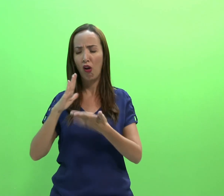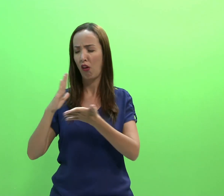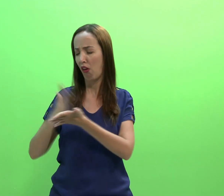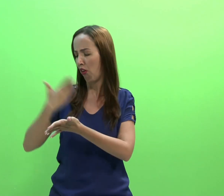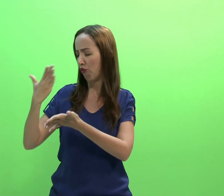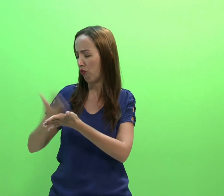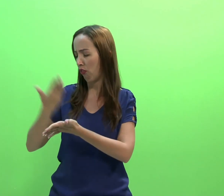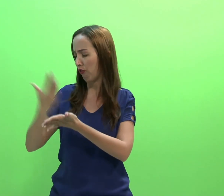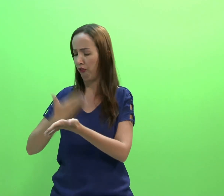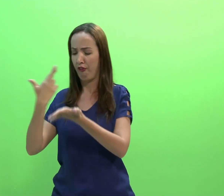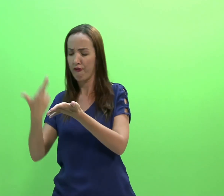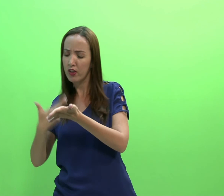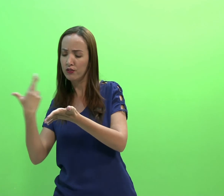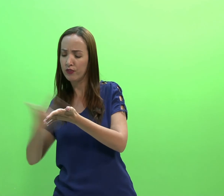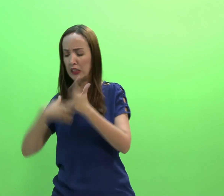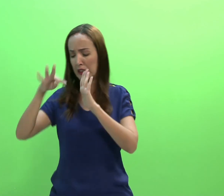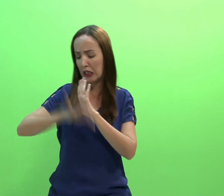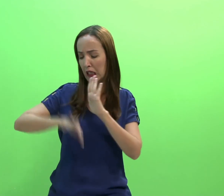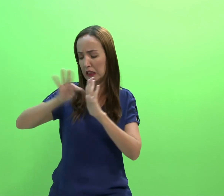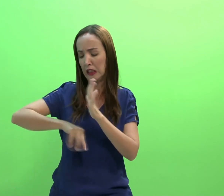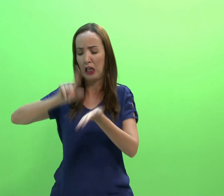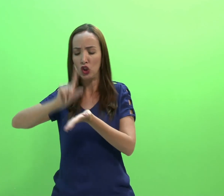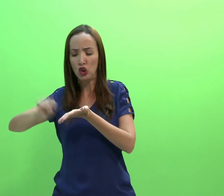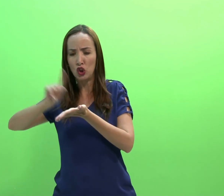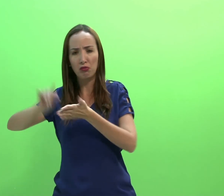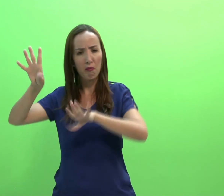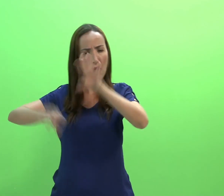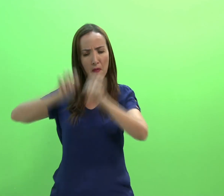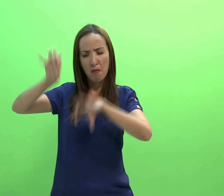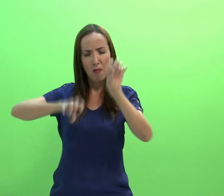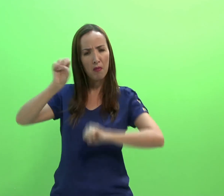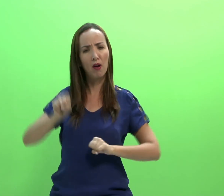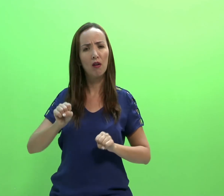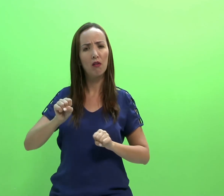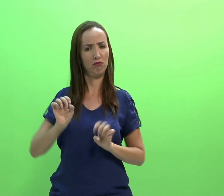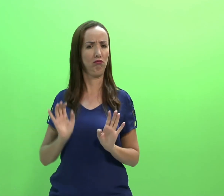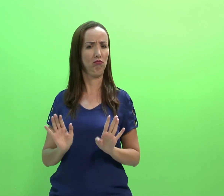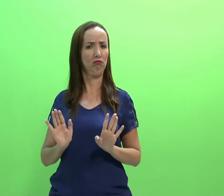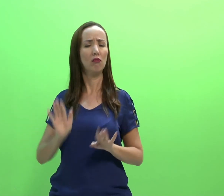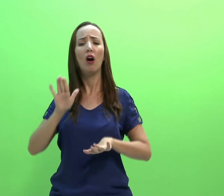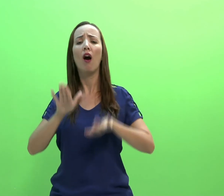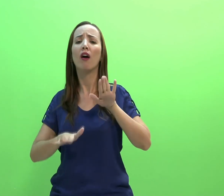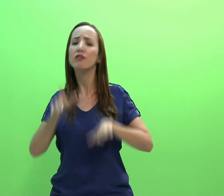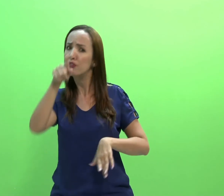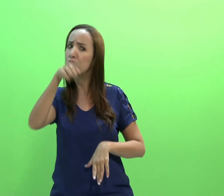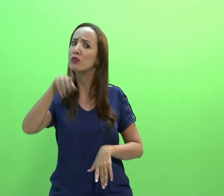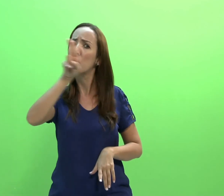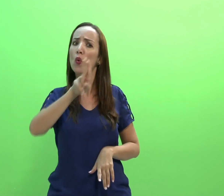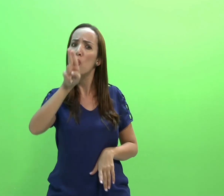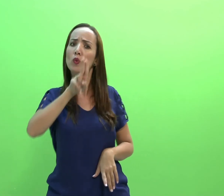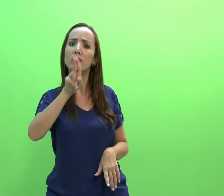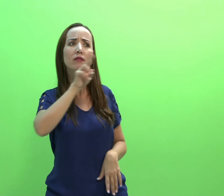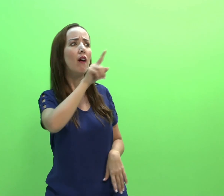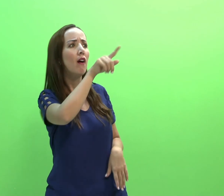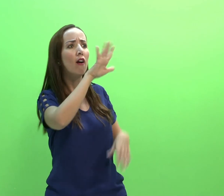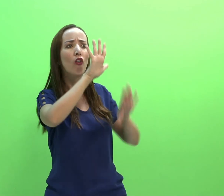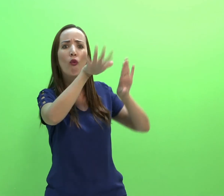Vocês já utilizaram livros, textos para citação, mas vocês também podem